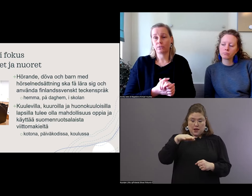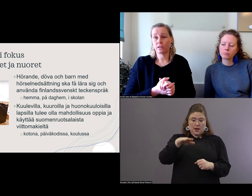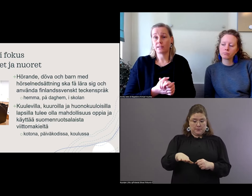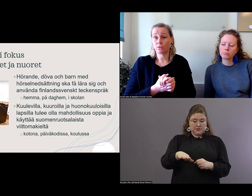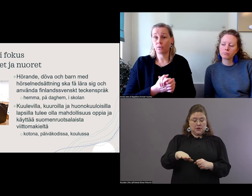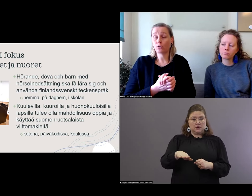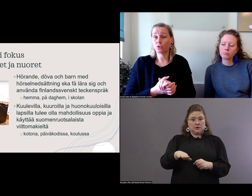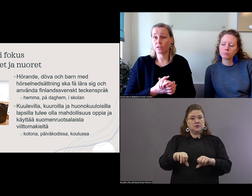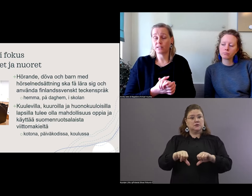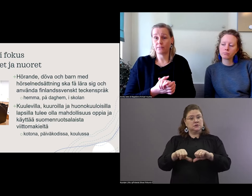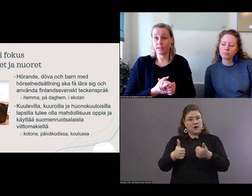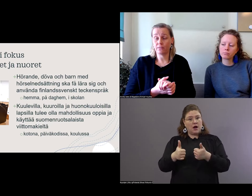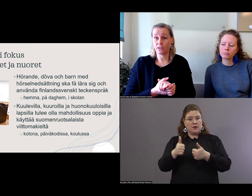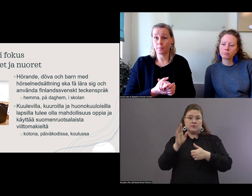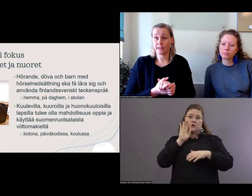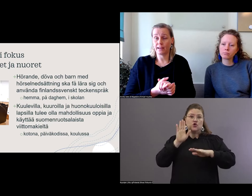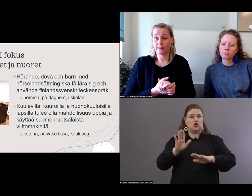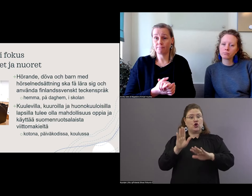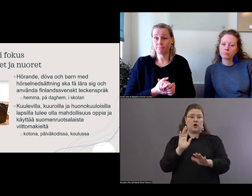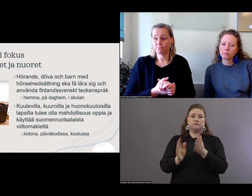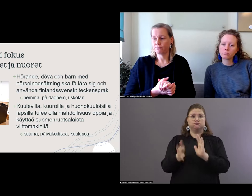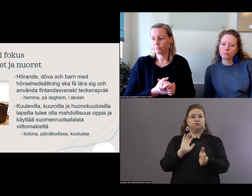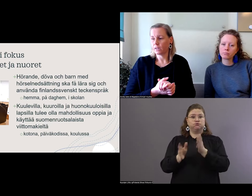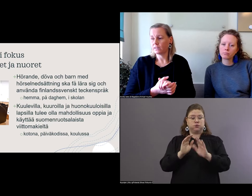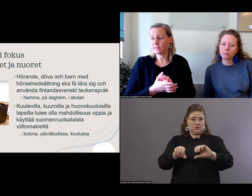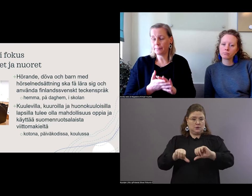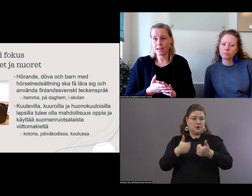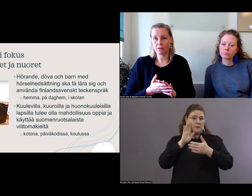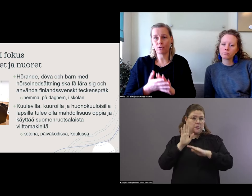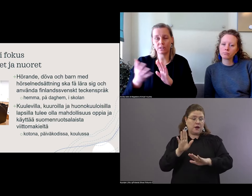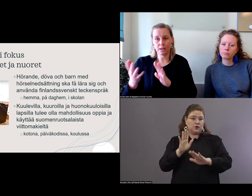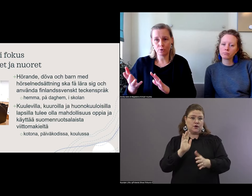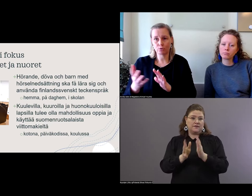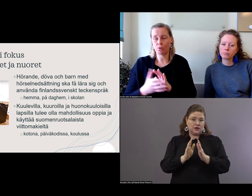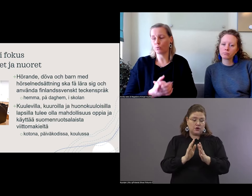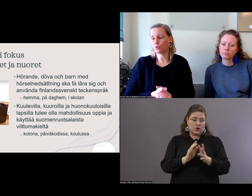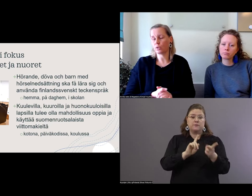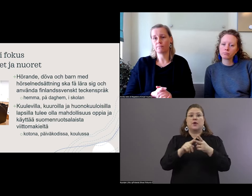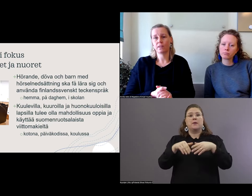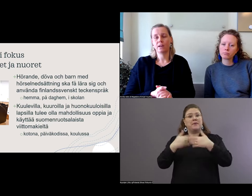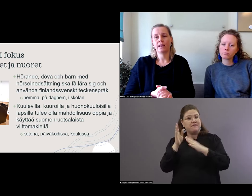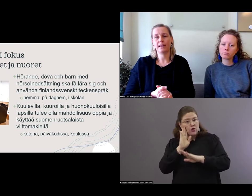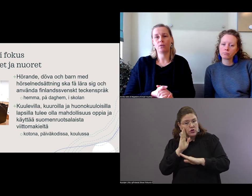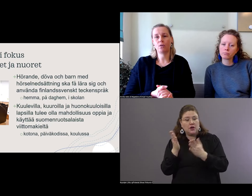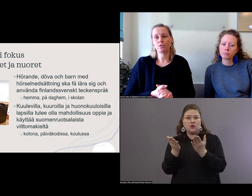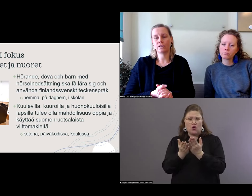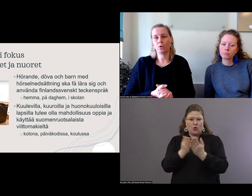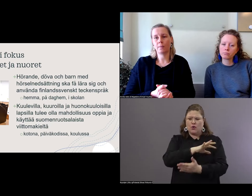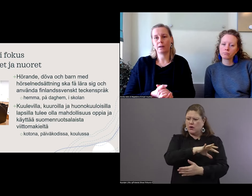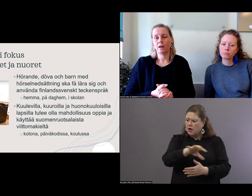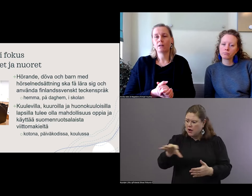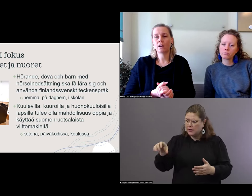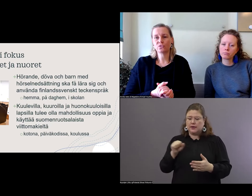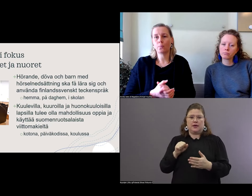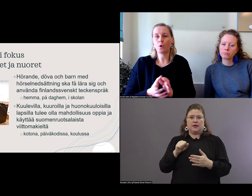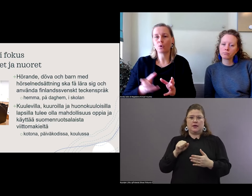saada käyttää sitä kotona sitä viittomakieltä. Sitten päiväkodissa ja myös koulussa. Eli koko sen